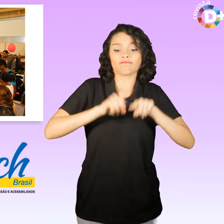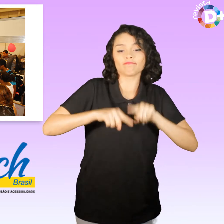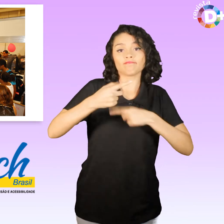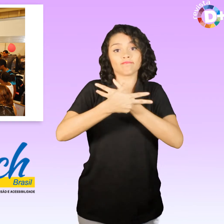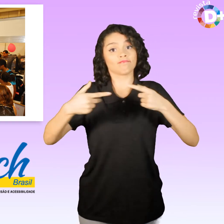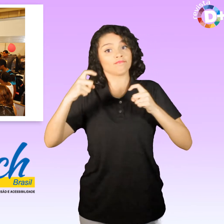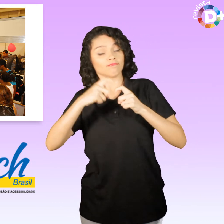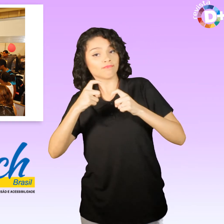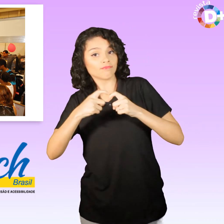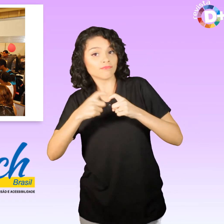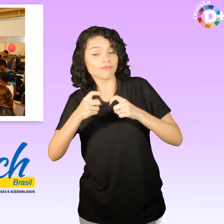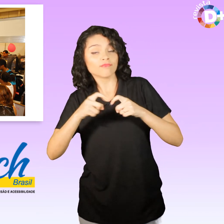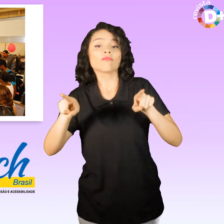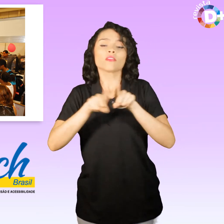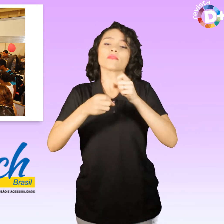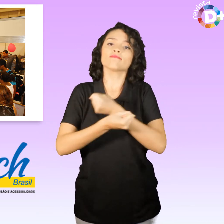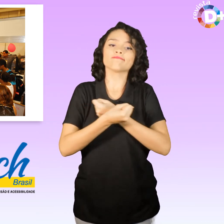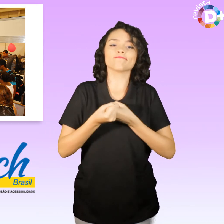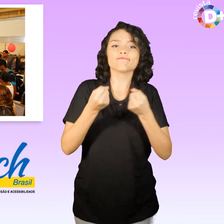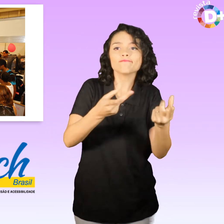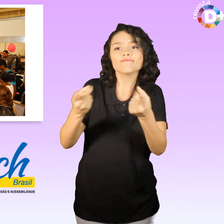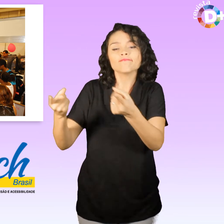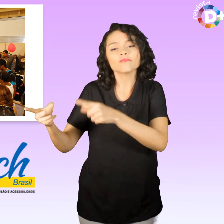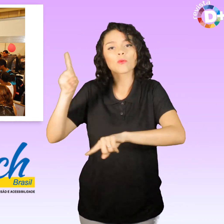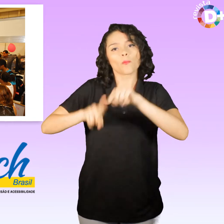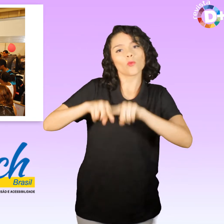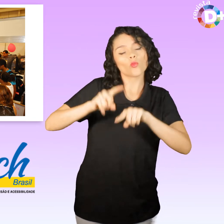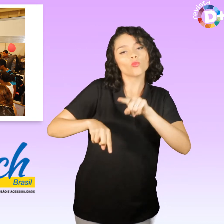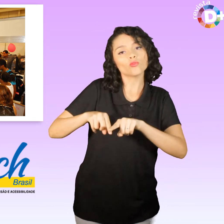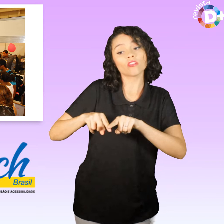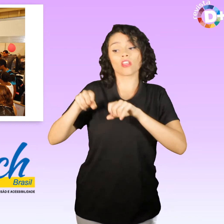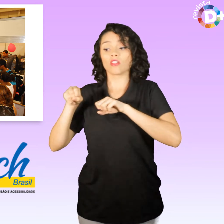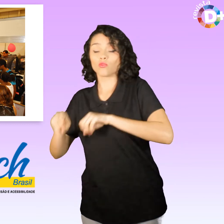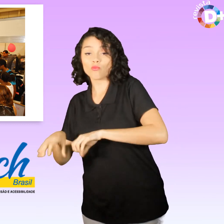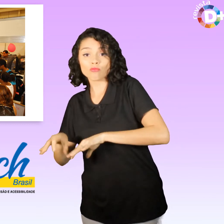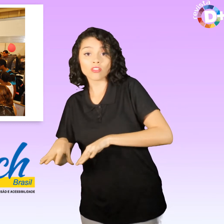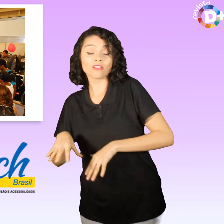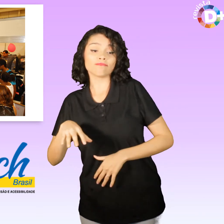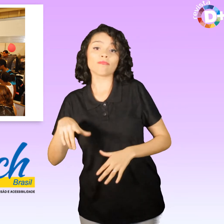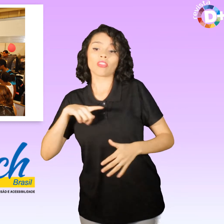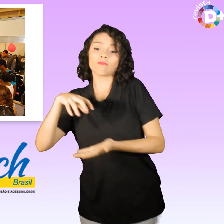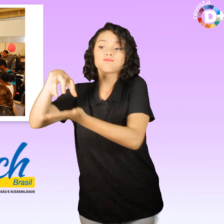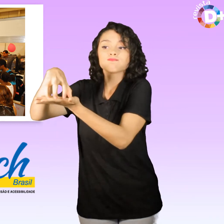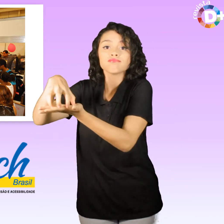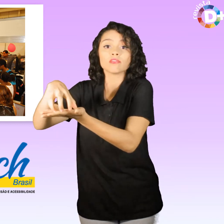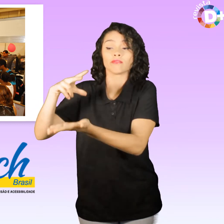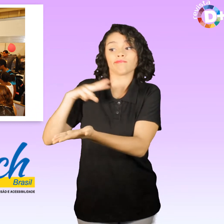hospitalares, distribuidores de produtos, educação, entidades públicas e